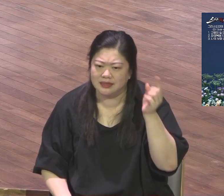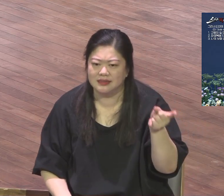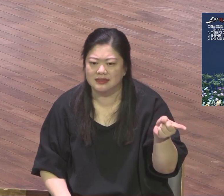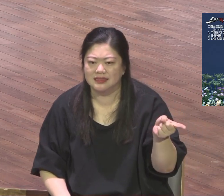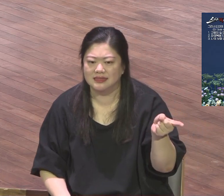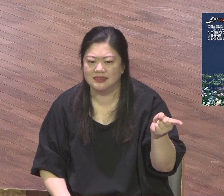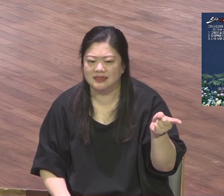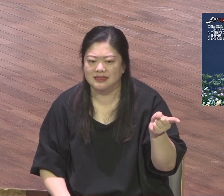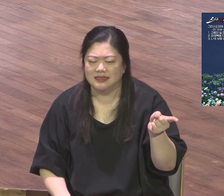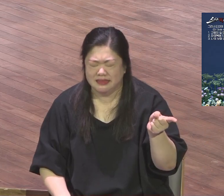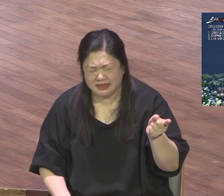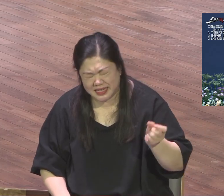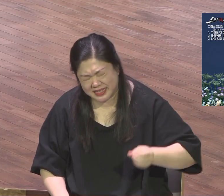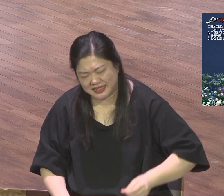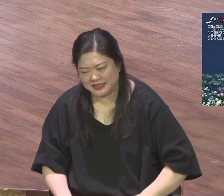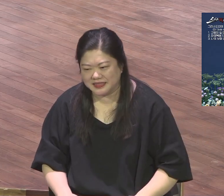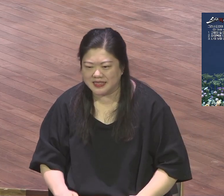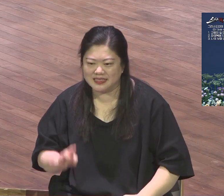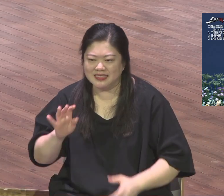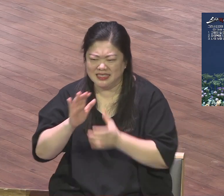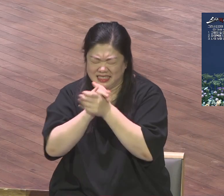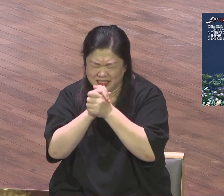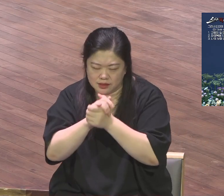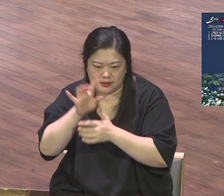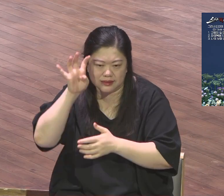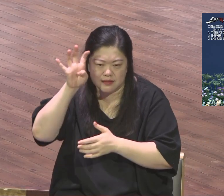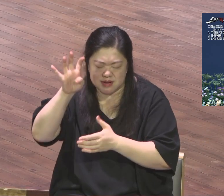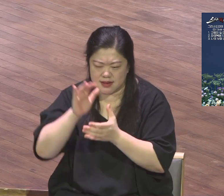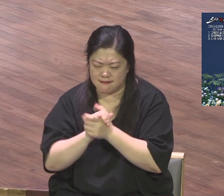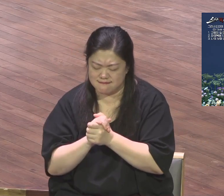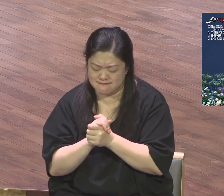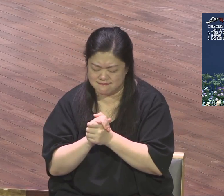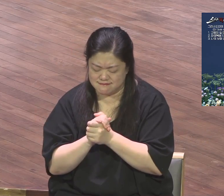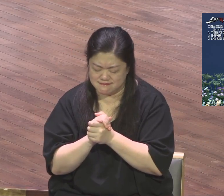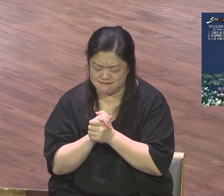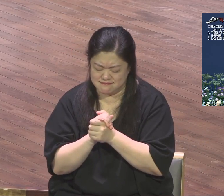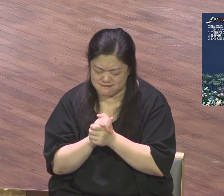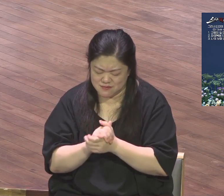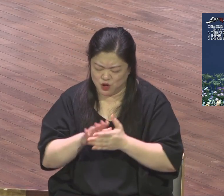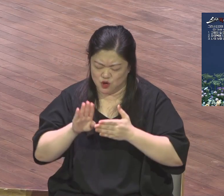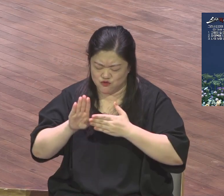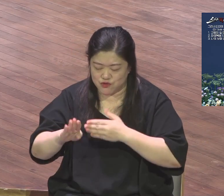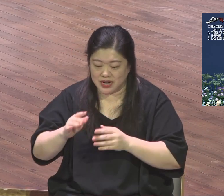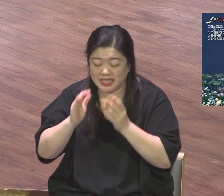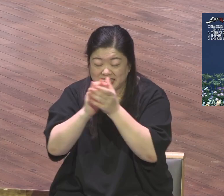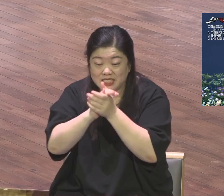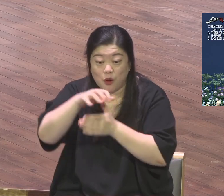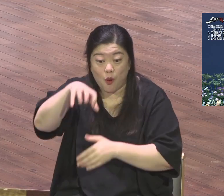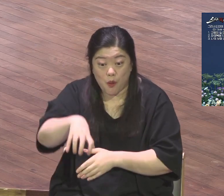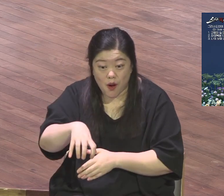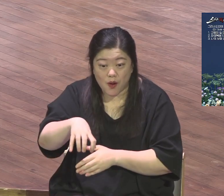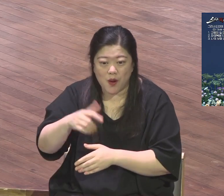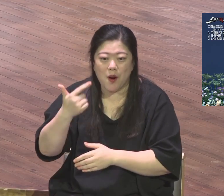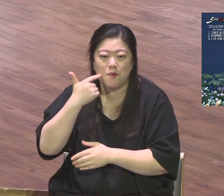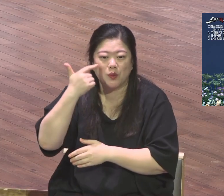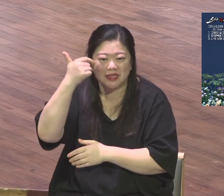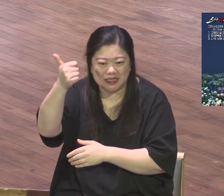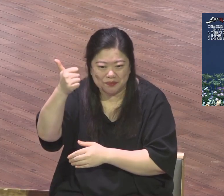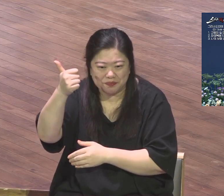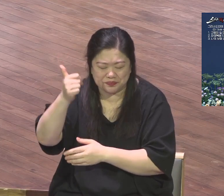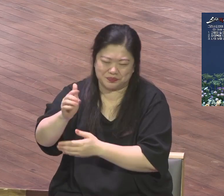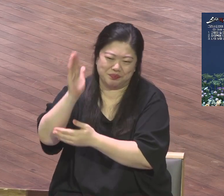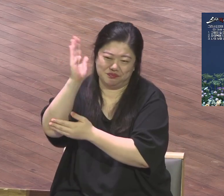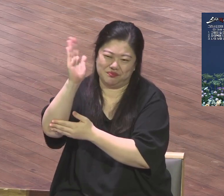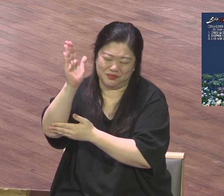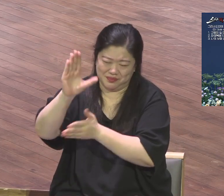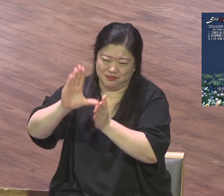기도원에서 40일 머무는 동안에 그 기도원 집회에 원장 목사님이 설교를 하시고 원장 목사님 공사진